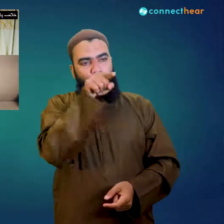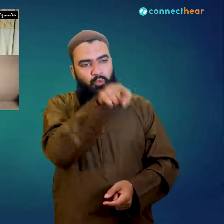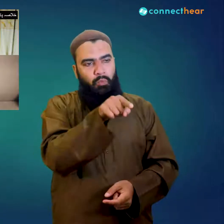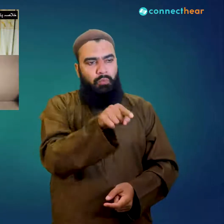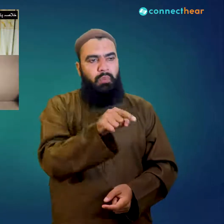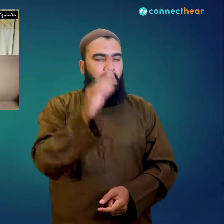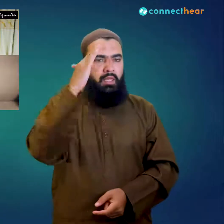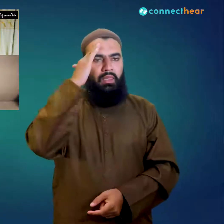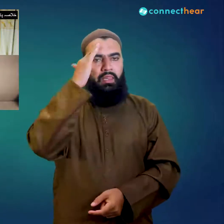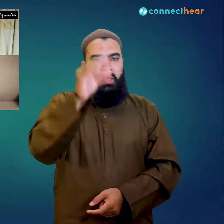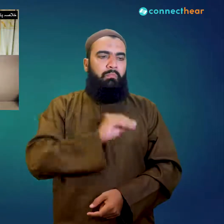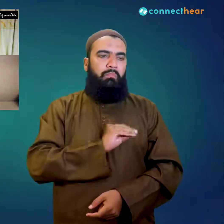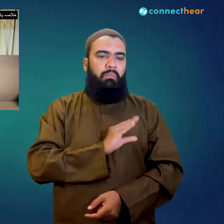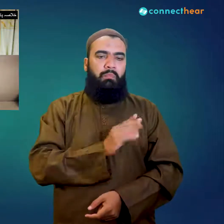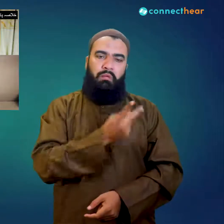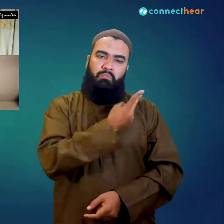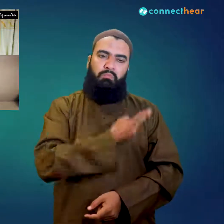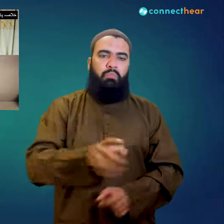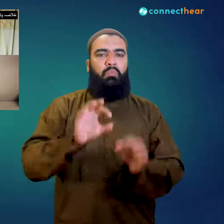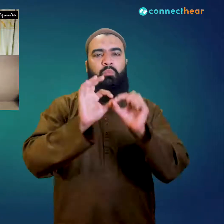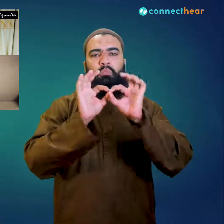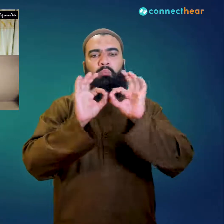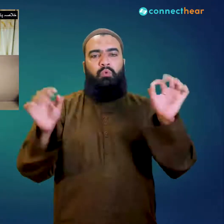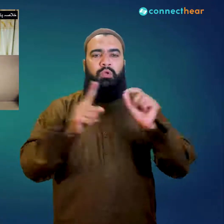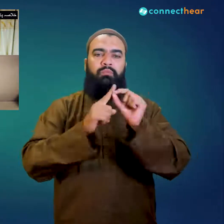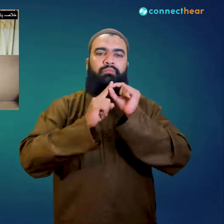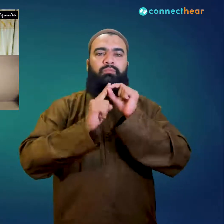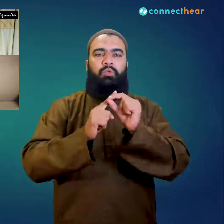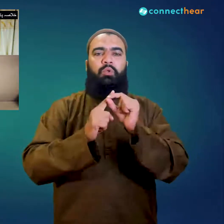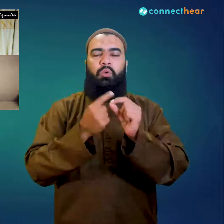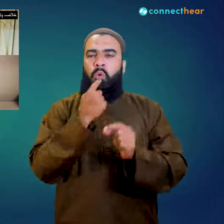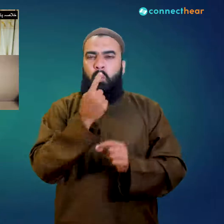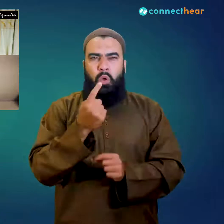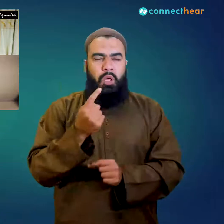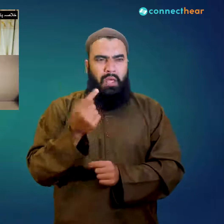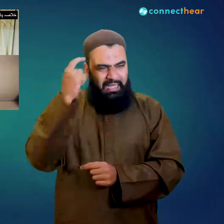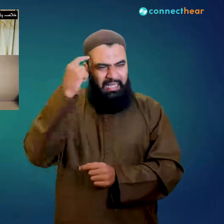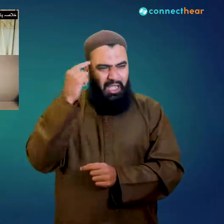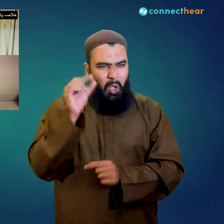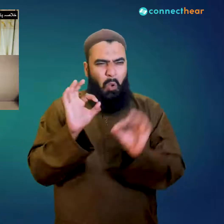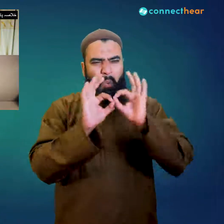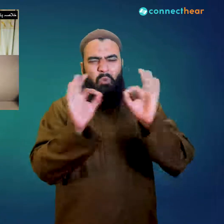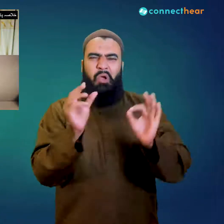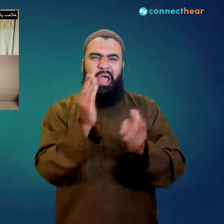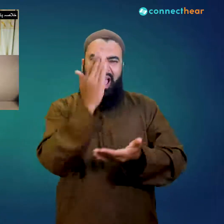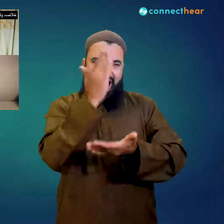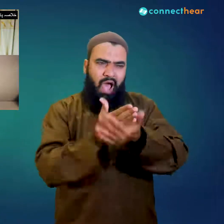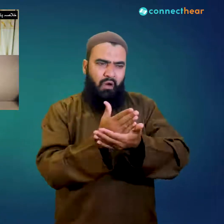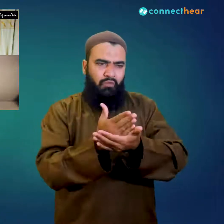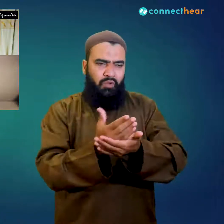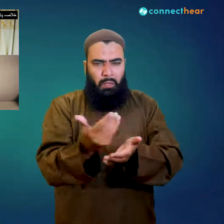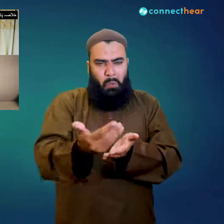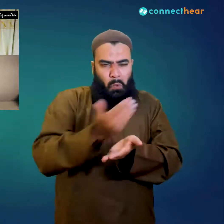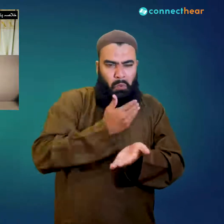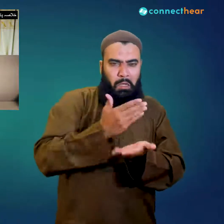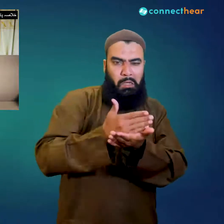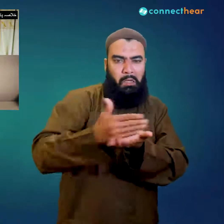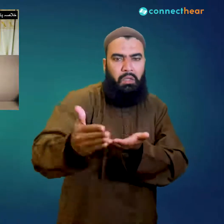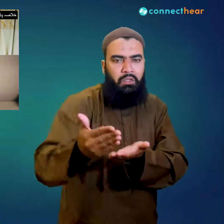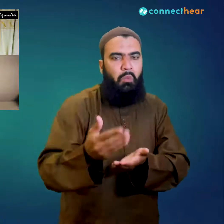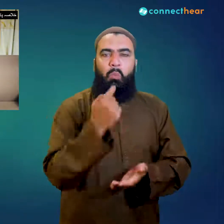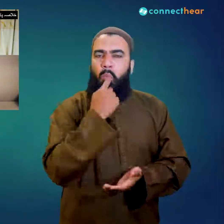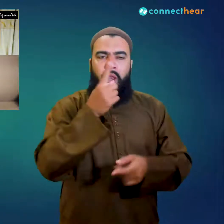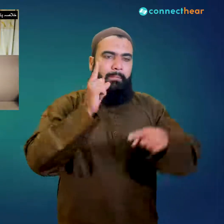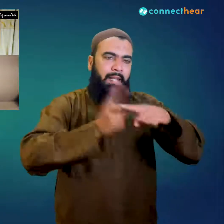کے لیے کہ یہ کام کب ہوتا ہے کہ جب شیطان کی پیروی ہو رہی ہو۔ شیطان کی پیروی نہ کرو، دین میں پورے داخل ہو